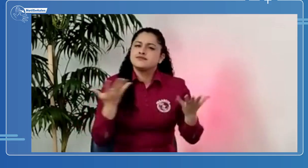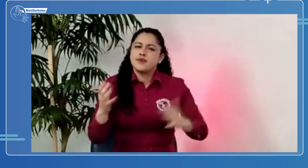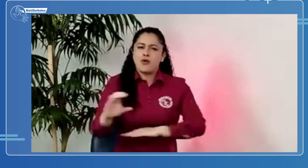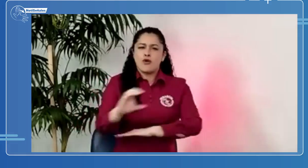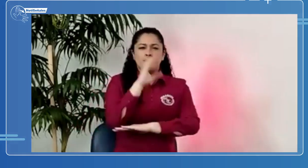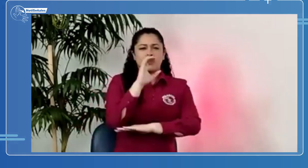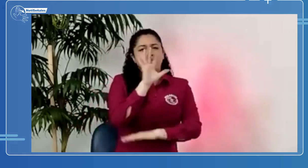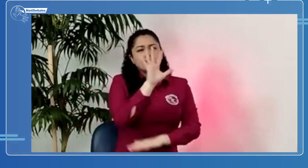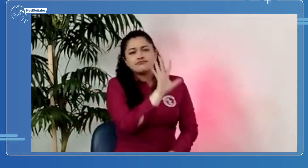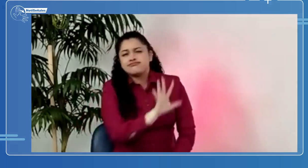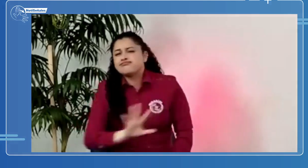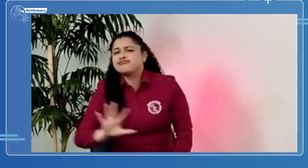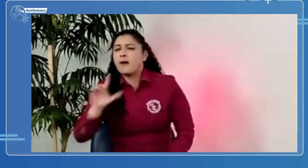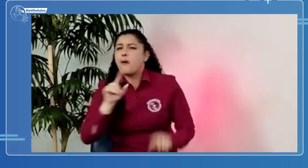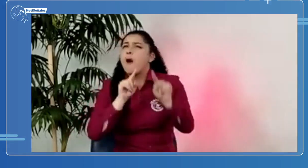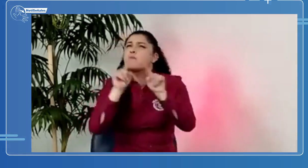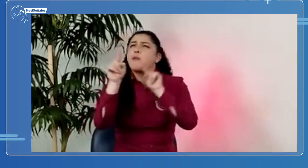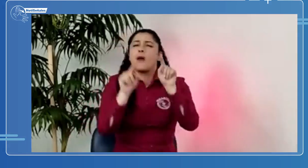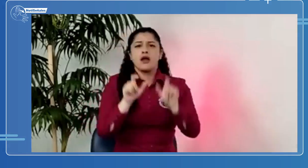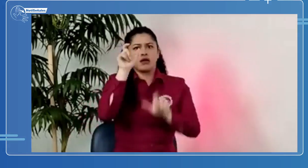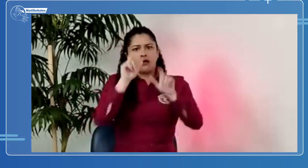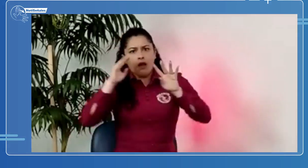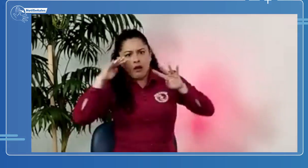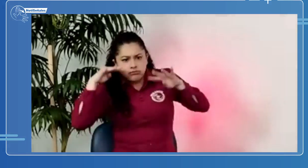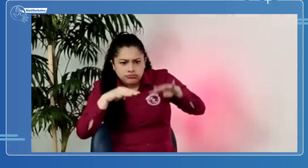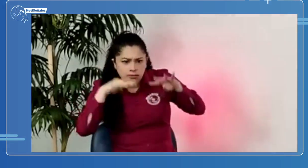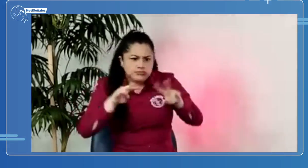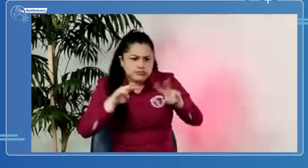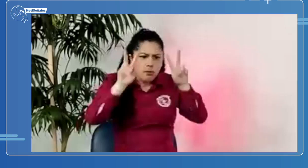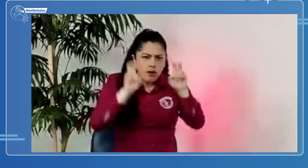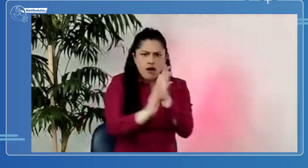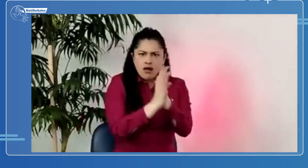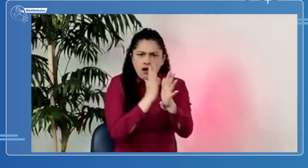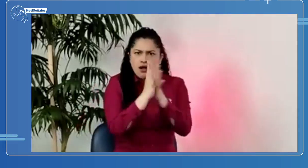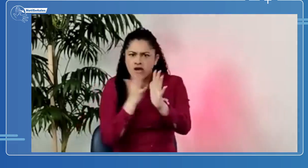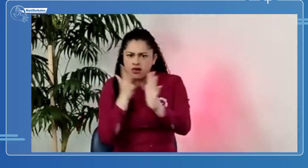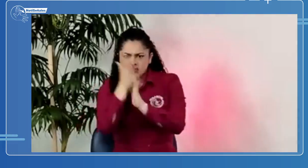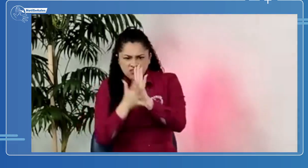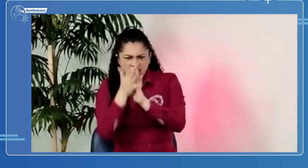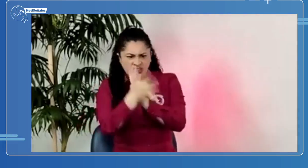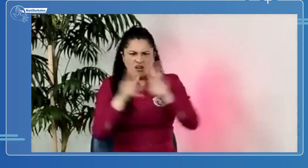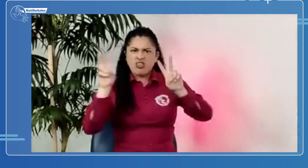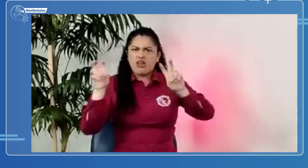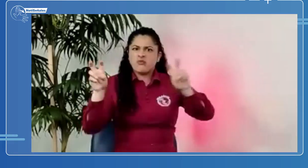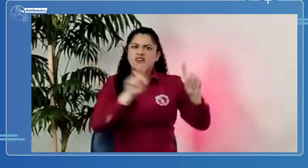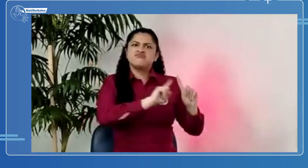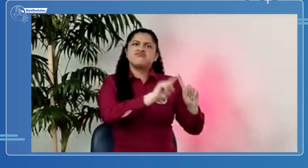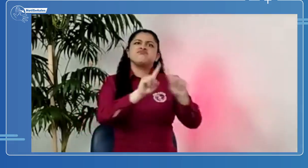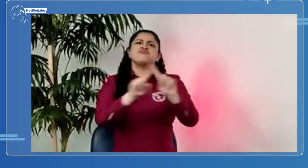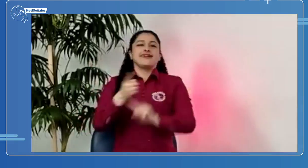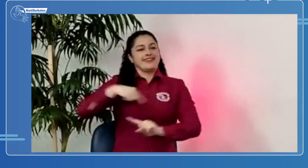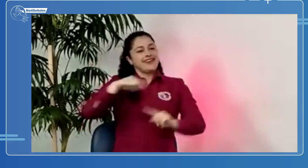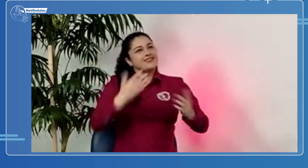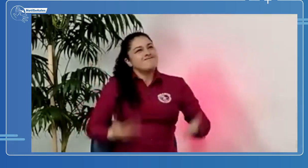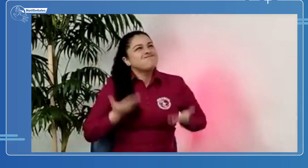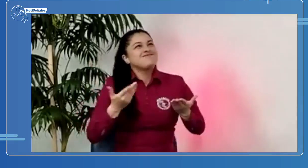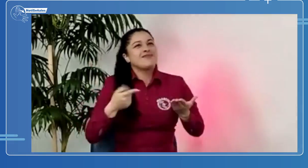NotiSeñales, un espacio para ustedes, para las personas sordas en Colombia, que nos pueden ver y recibir la información, las diferentes temáticas de